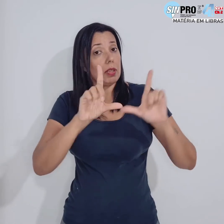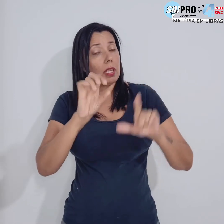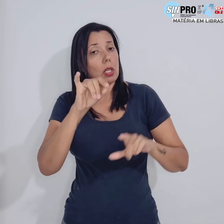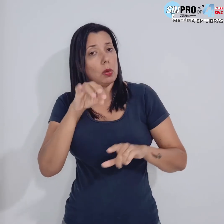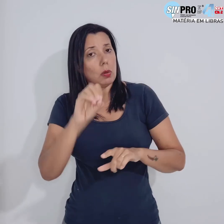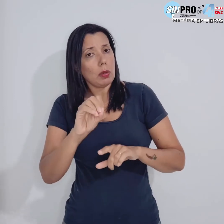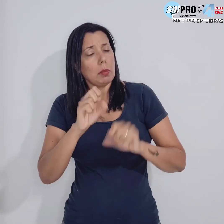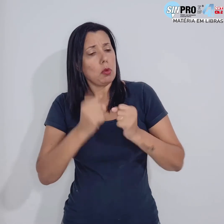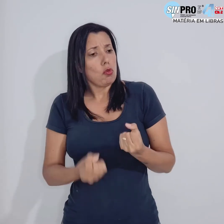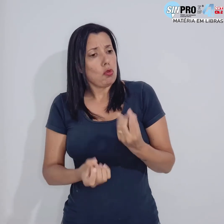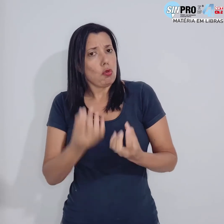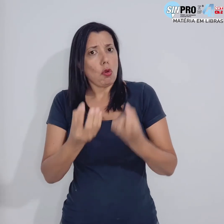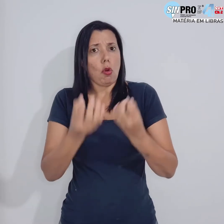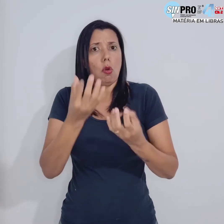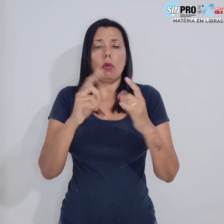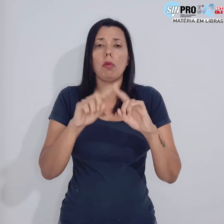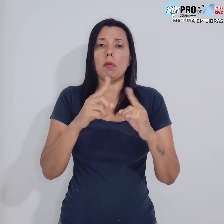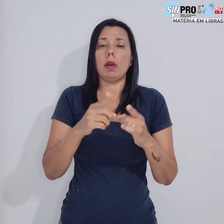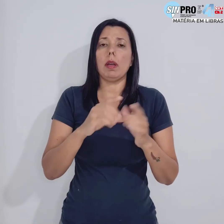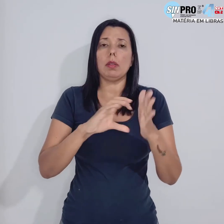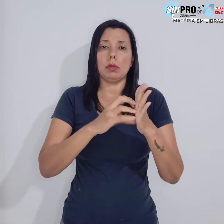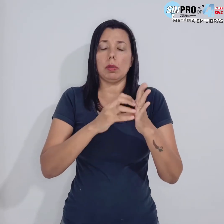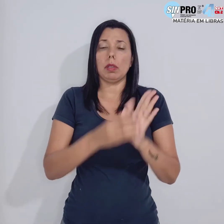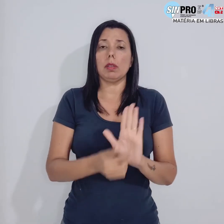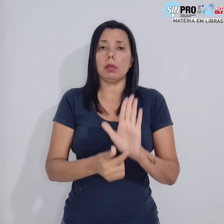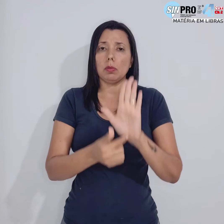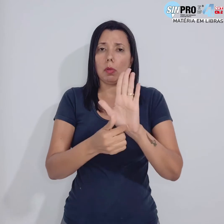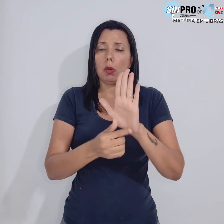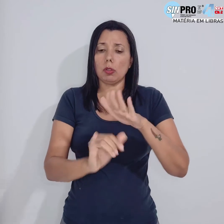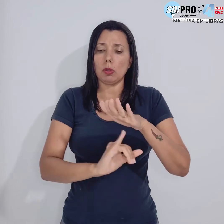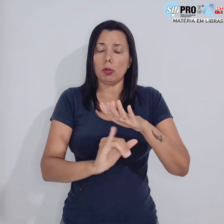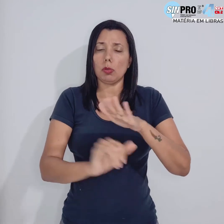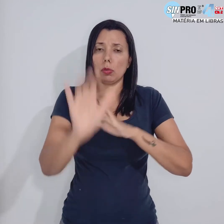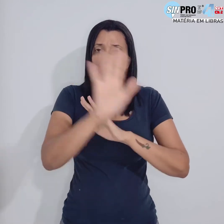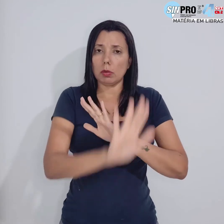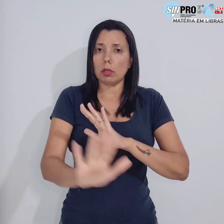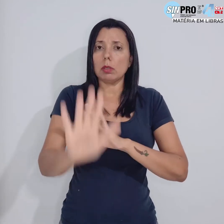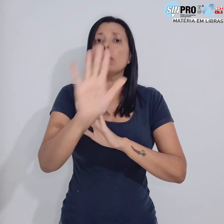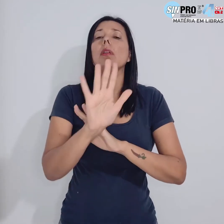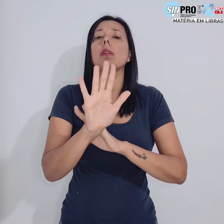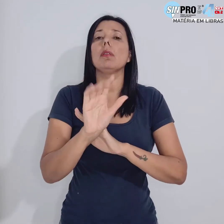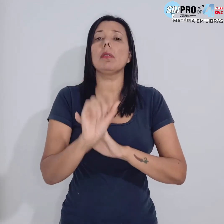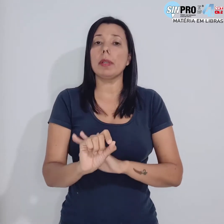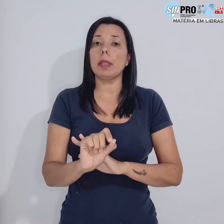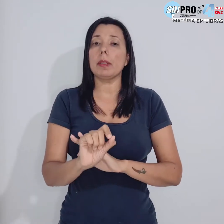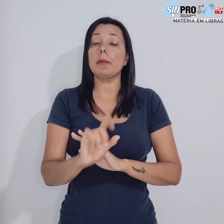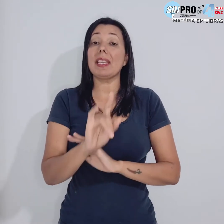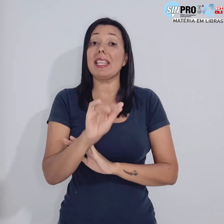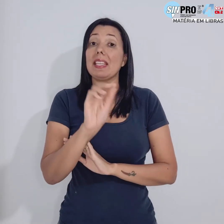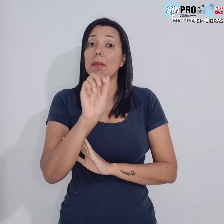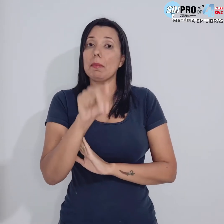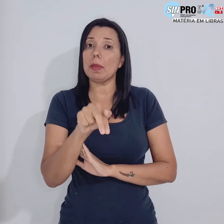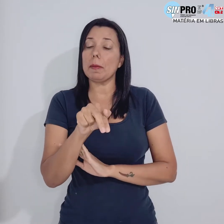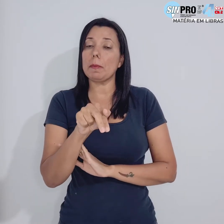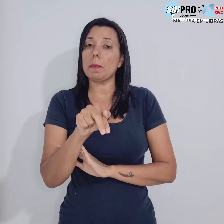atividades. Com isso, o governo Bolsonaro/Mourão bate recorde de devastação da natureza,